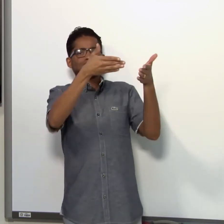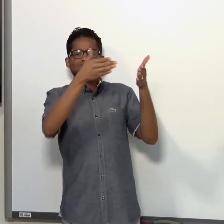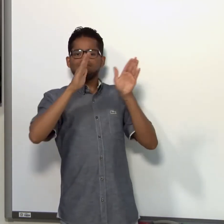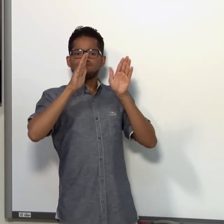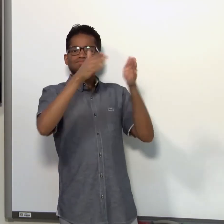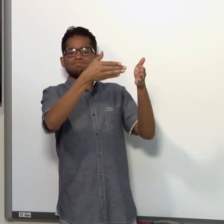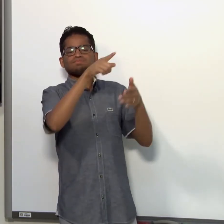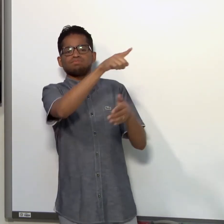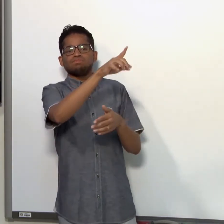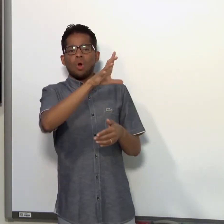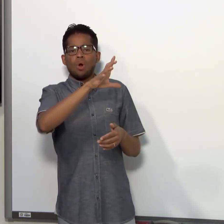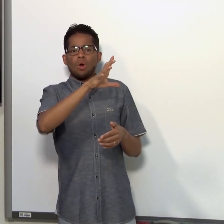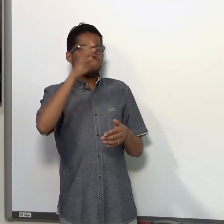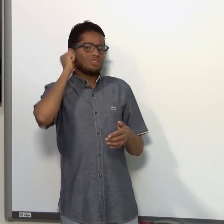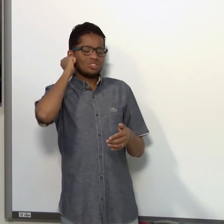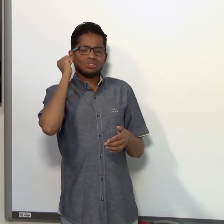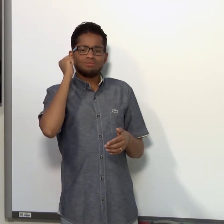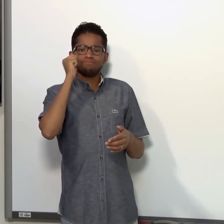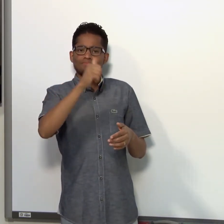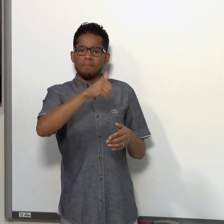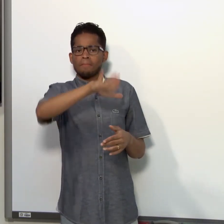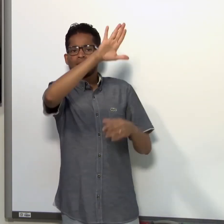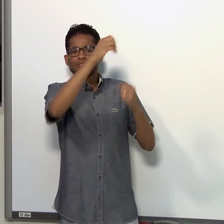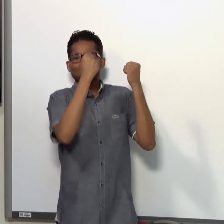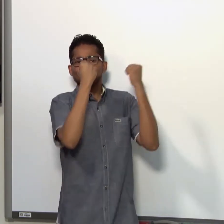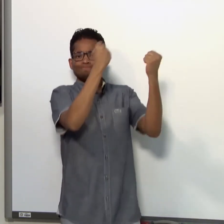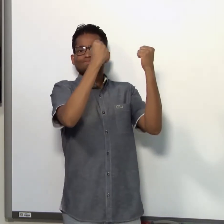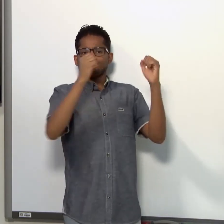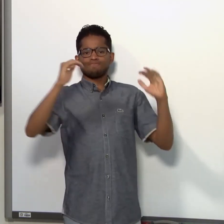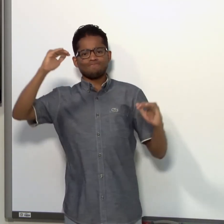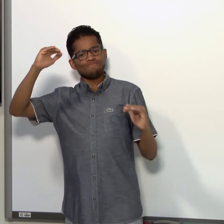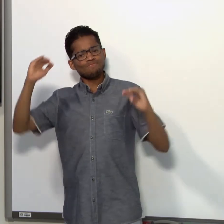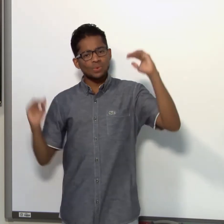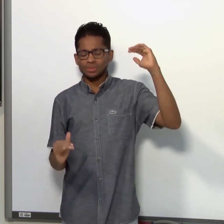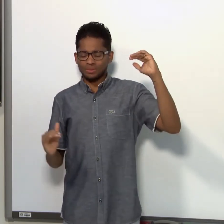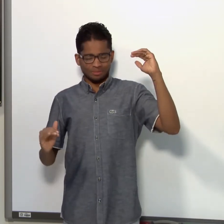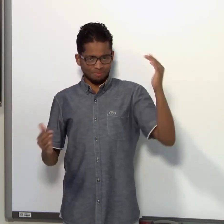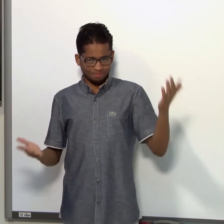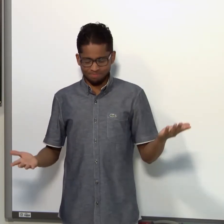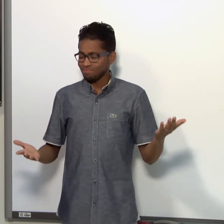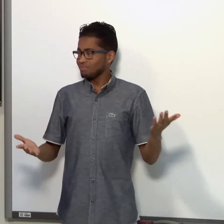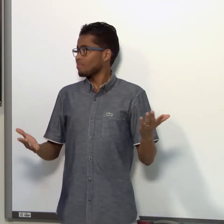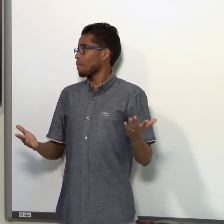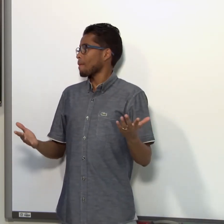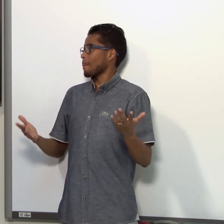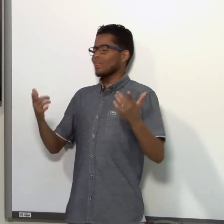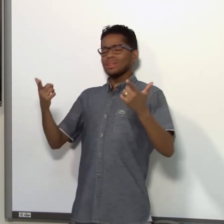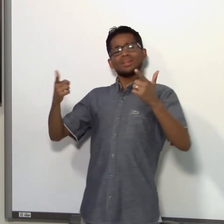Não há o foco ainda no aluno surdo. O foco é no aluno ouvinte.